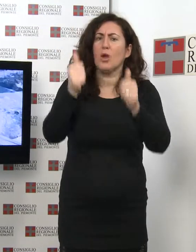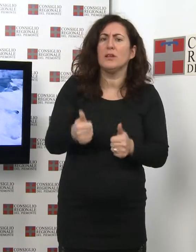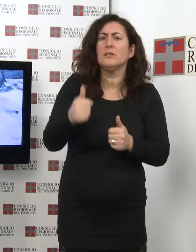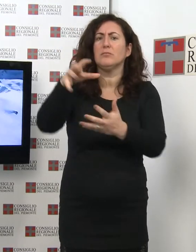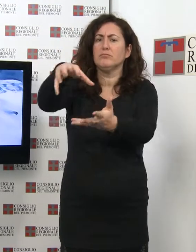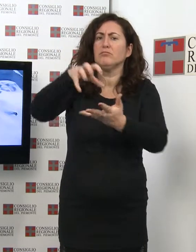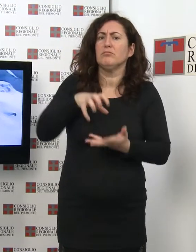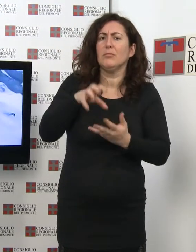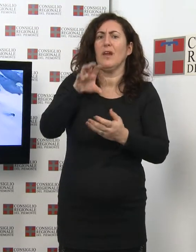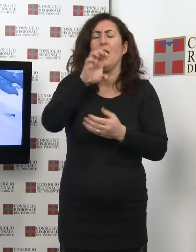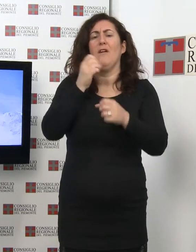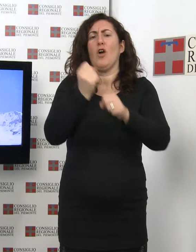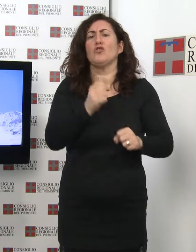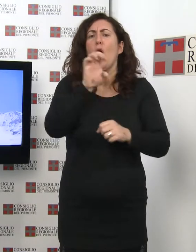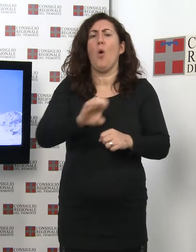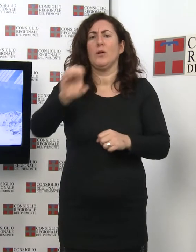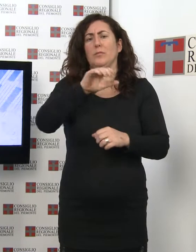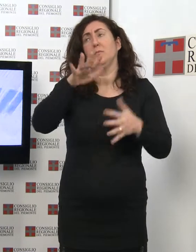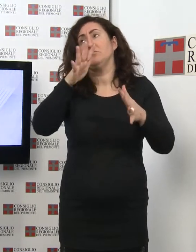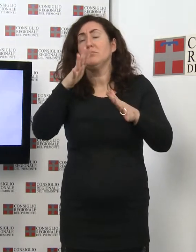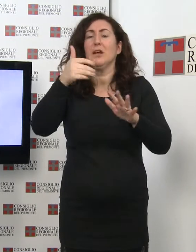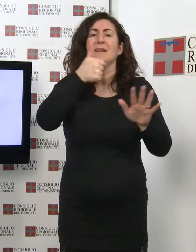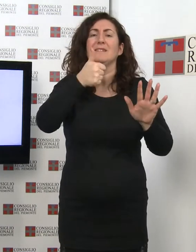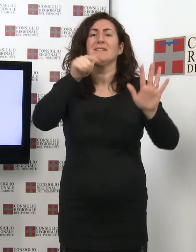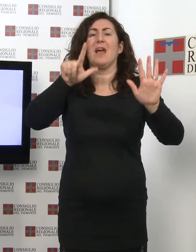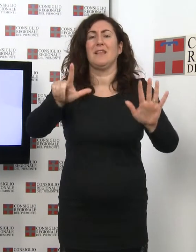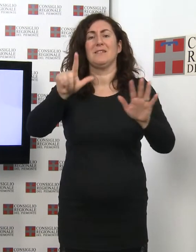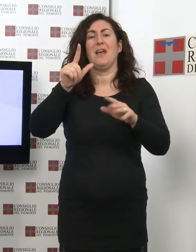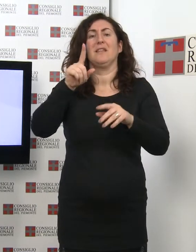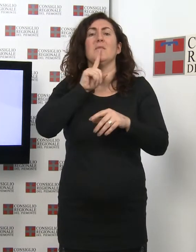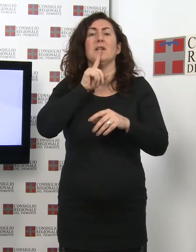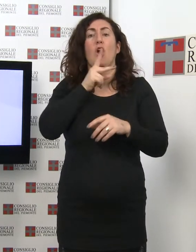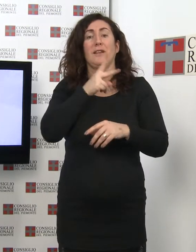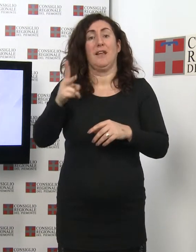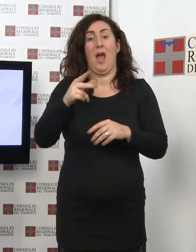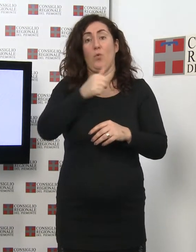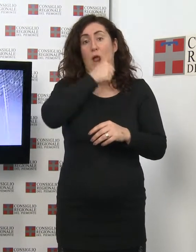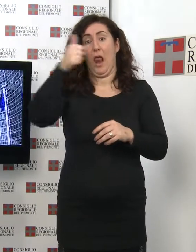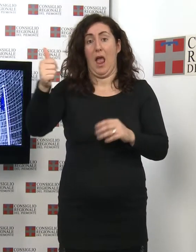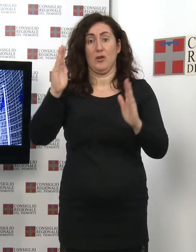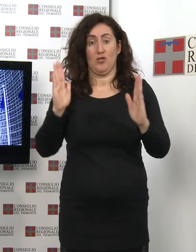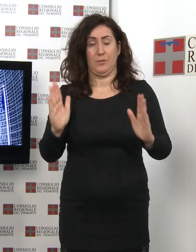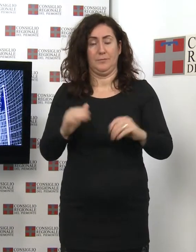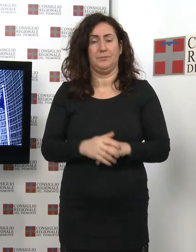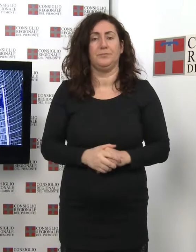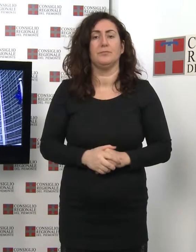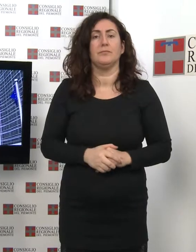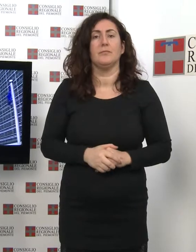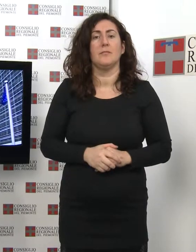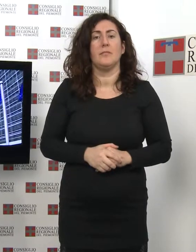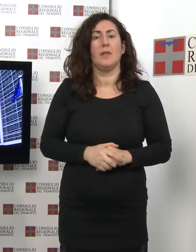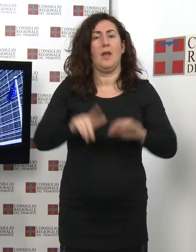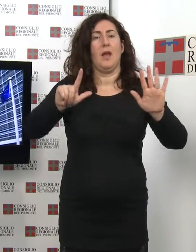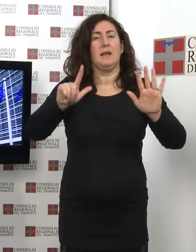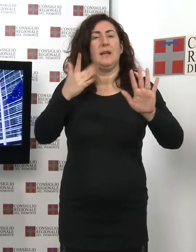circa 67 milioni di euro l'anno. In breve. 3.000 studenti di